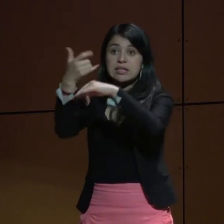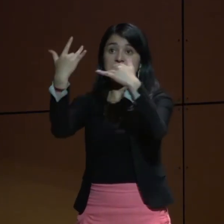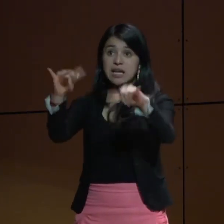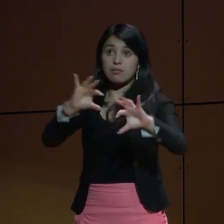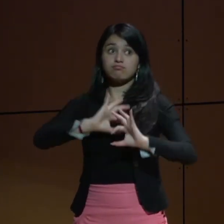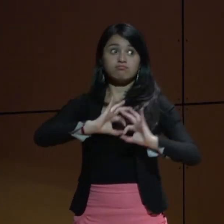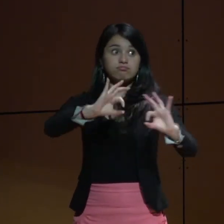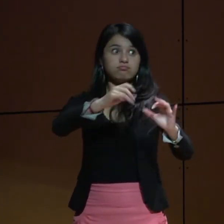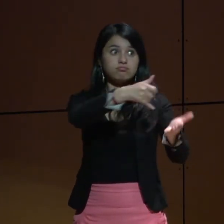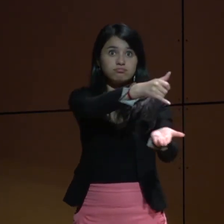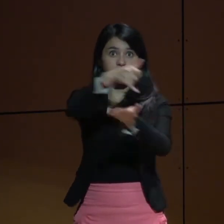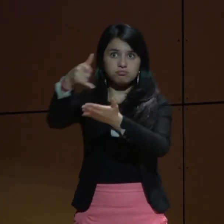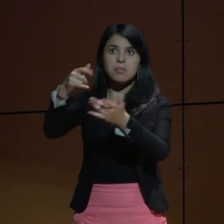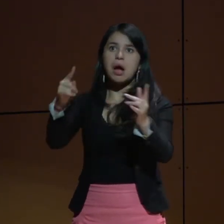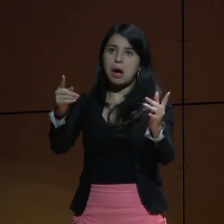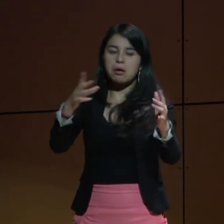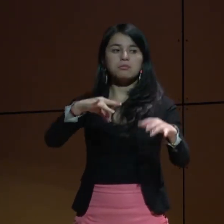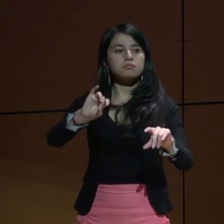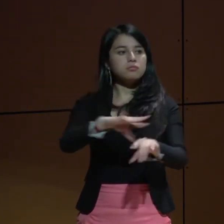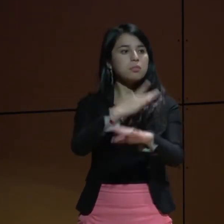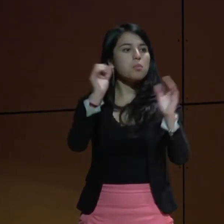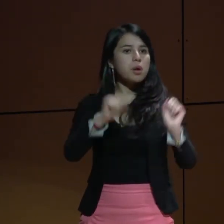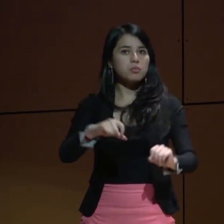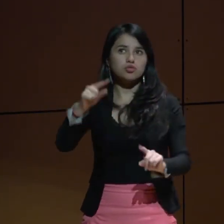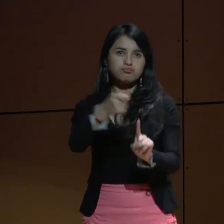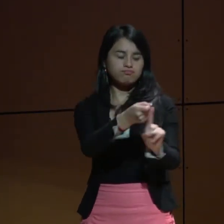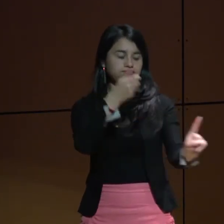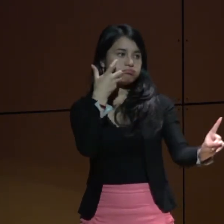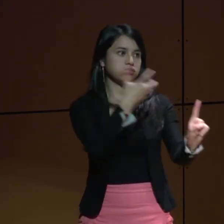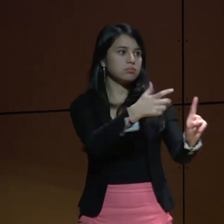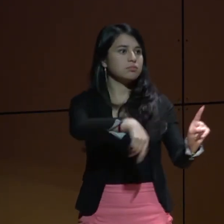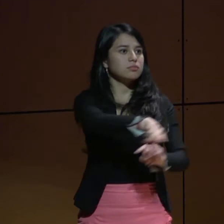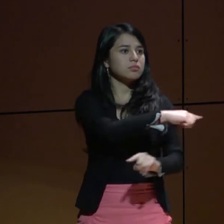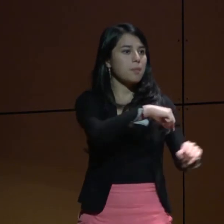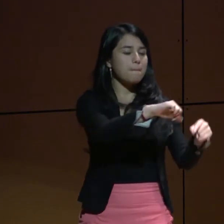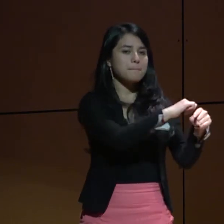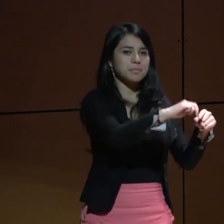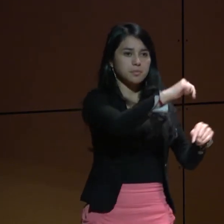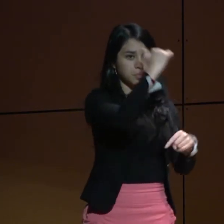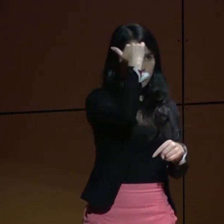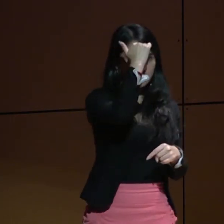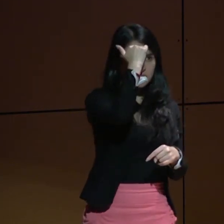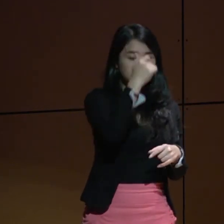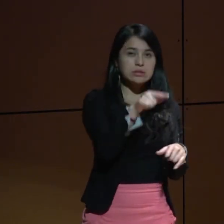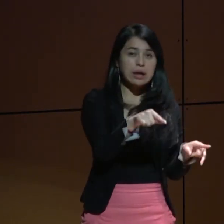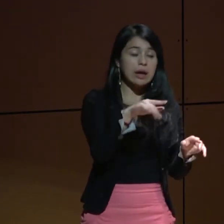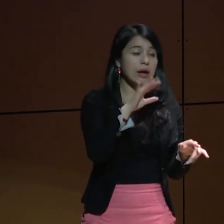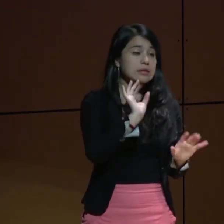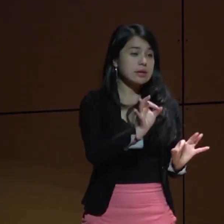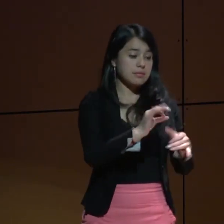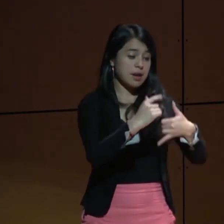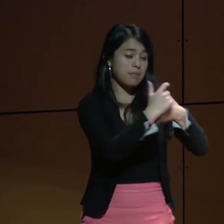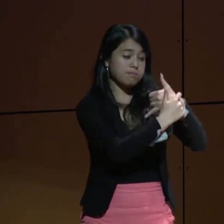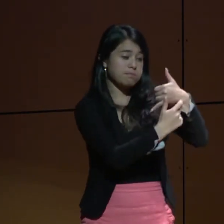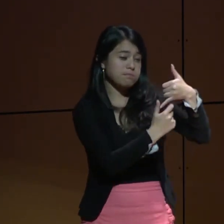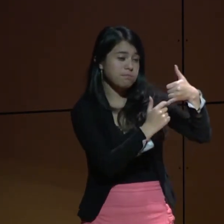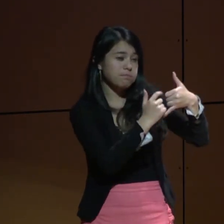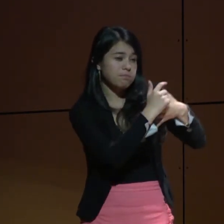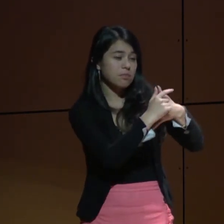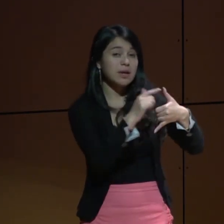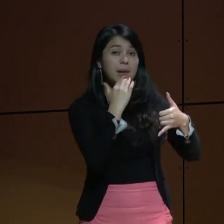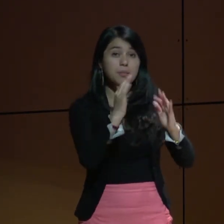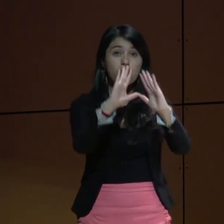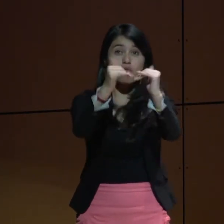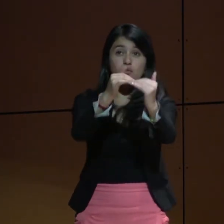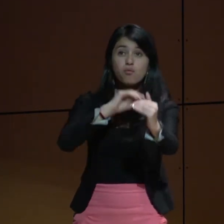galardonados podemos tener un gran impacto en las prácticas de docentes que viven en lugares alejados a los centros de